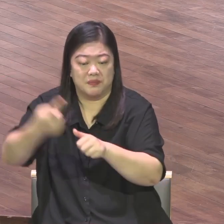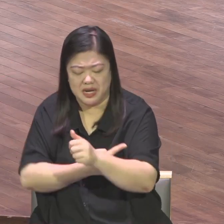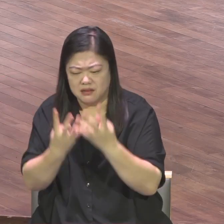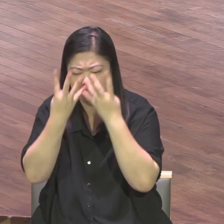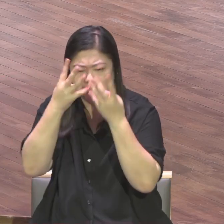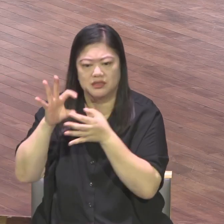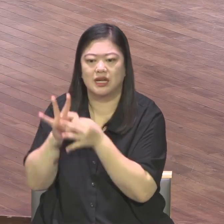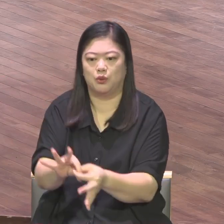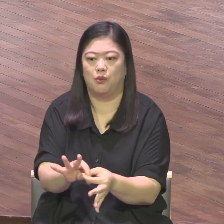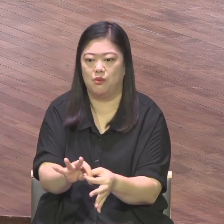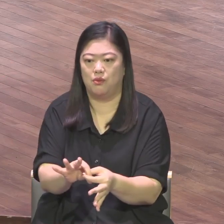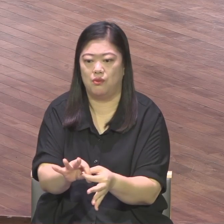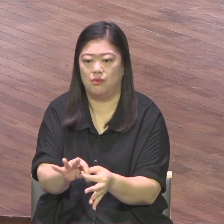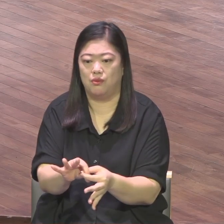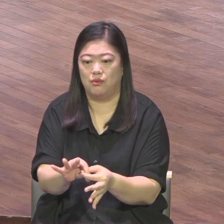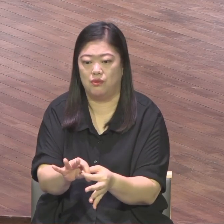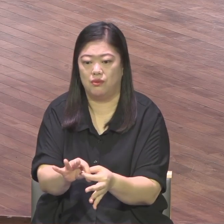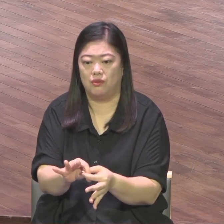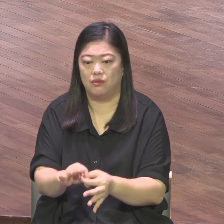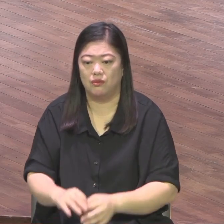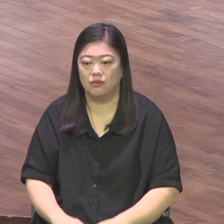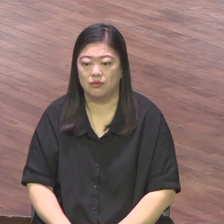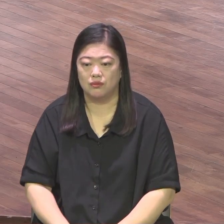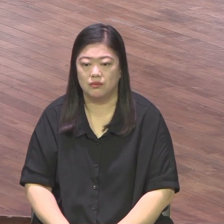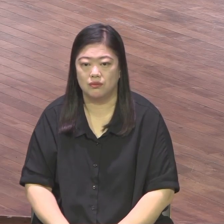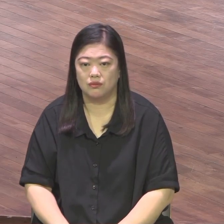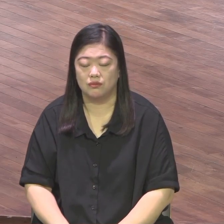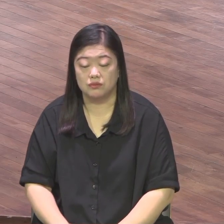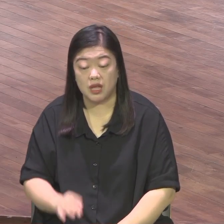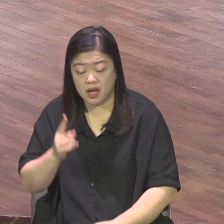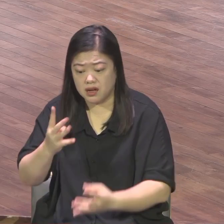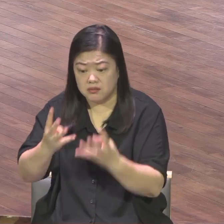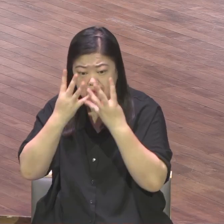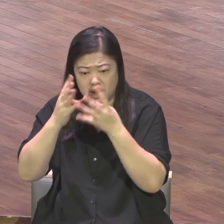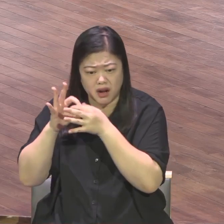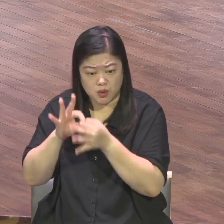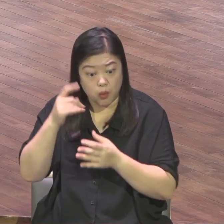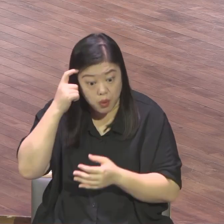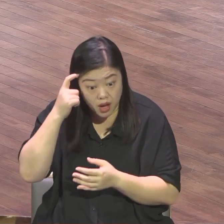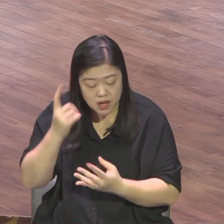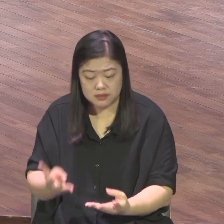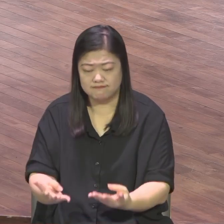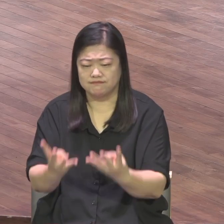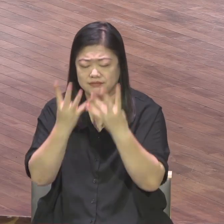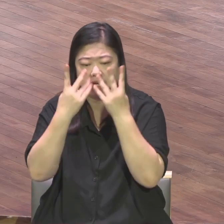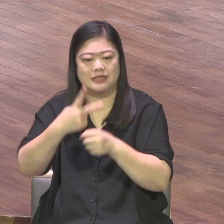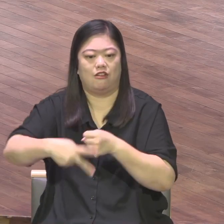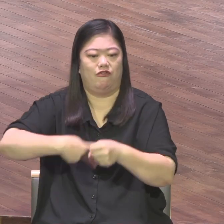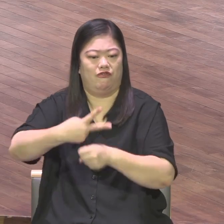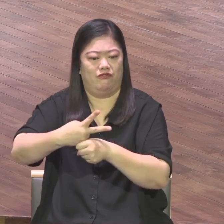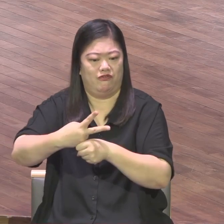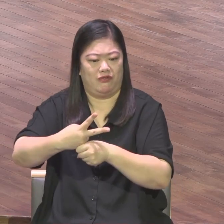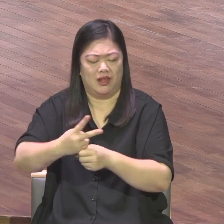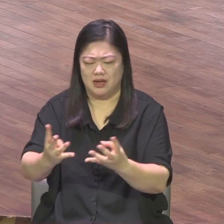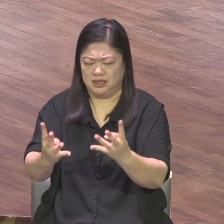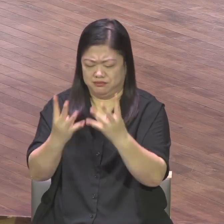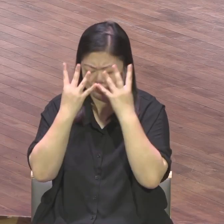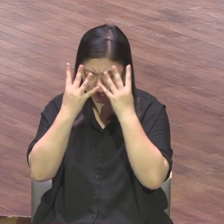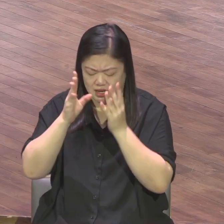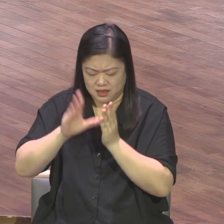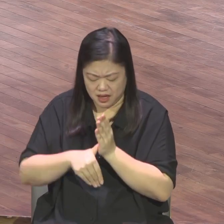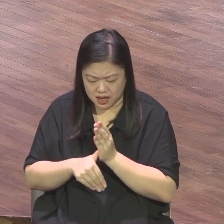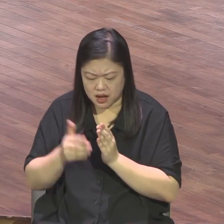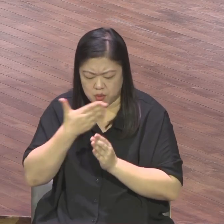예수님부터 전해들은 이 바울을 향한 언약을 전달하지요. 너 앞으로 이렇게 될 것이다. 이방인을 위하여 너희 쓰임받게 될